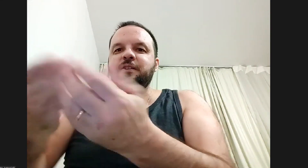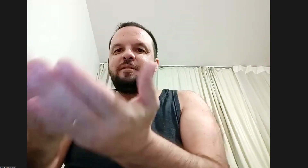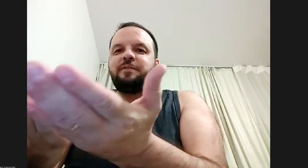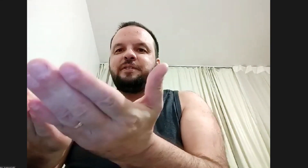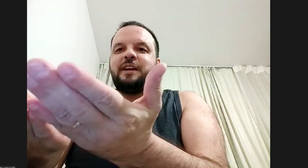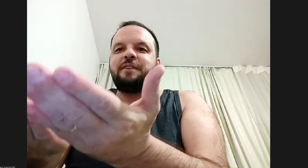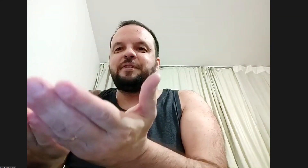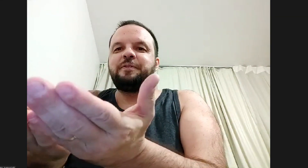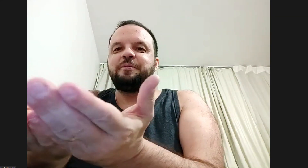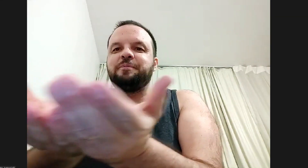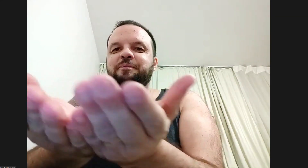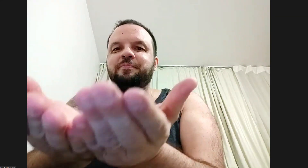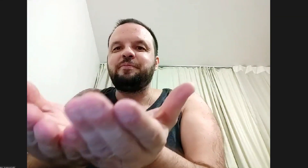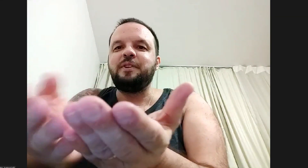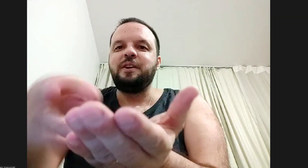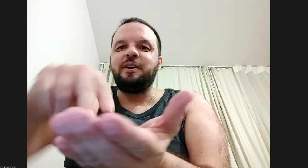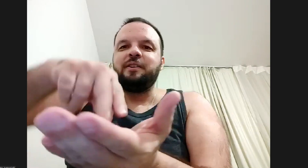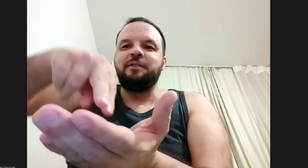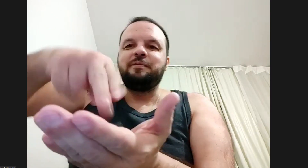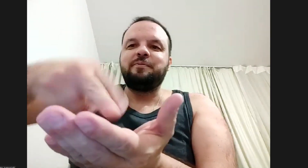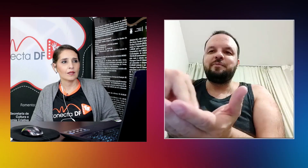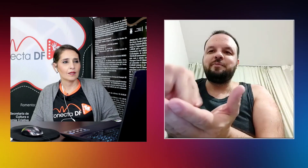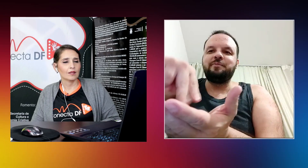e serve.